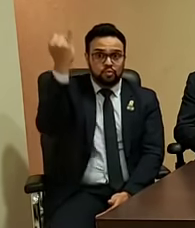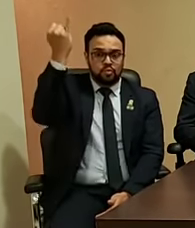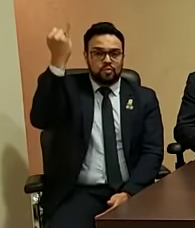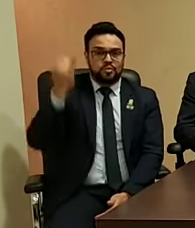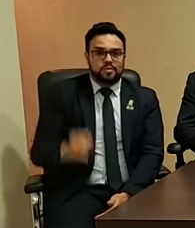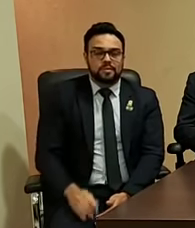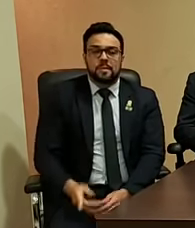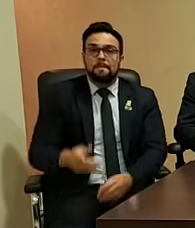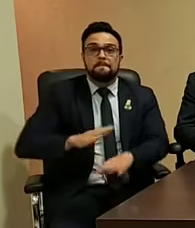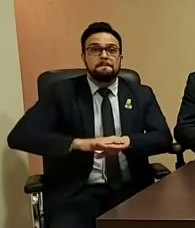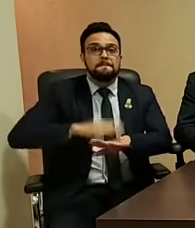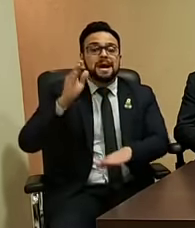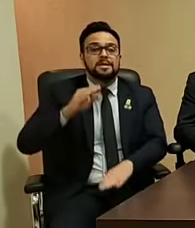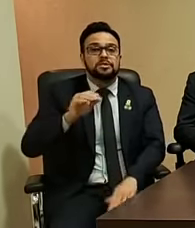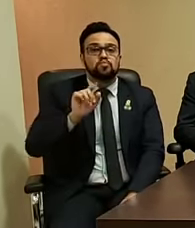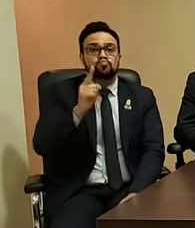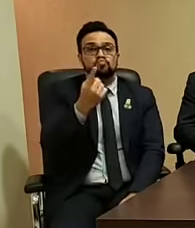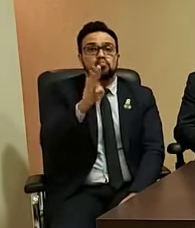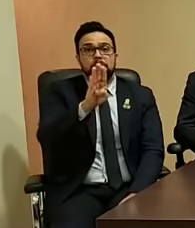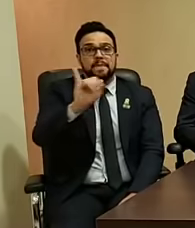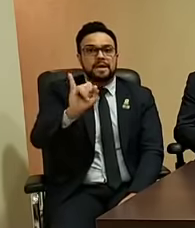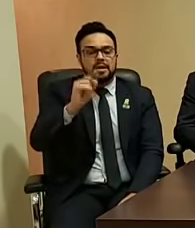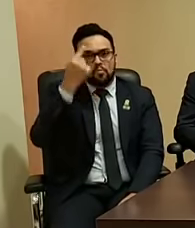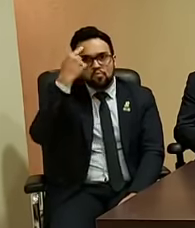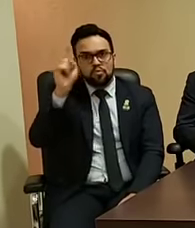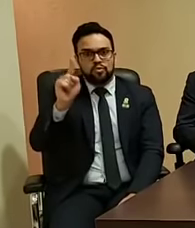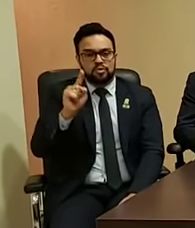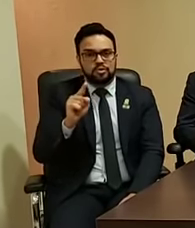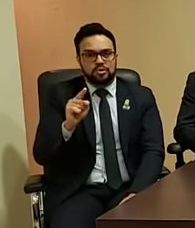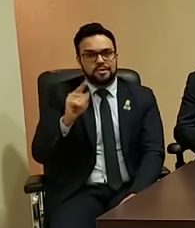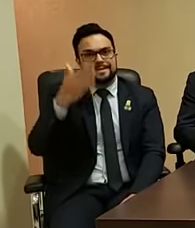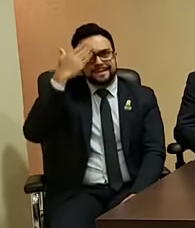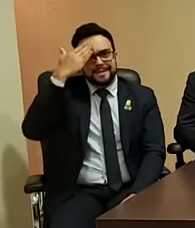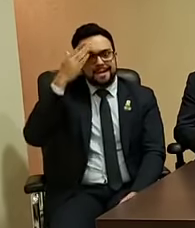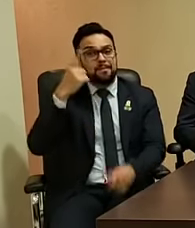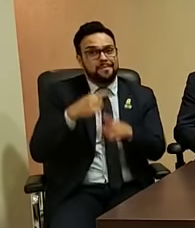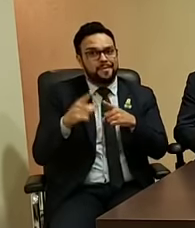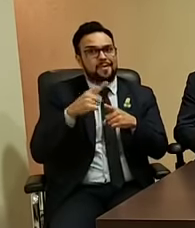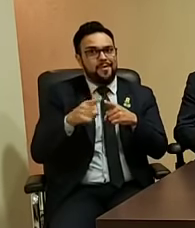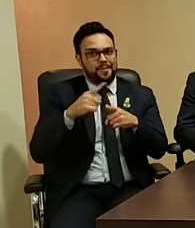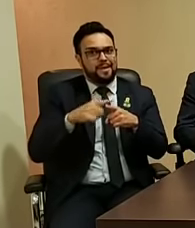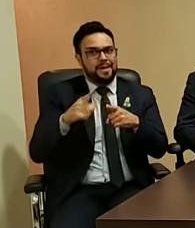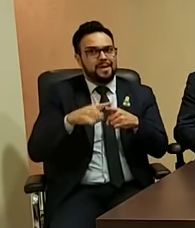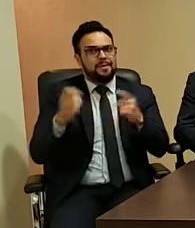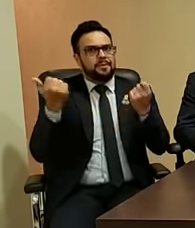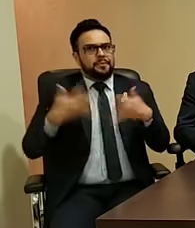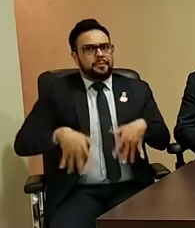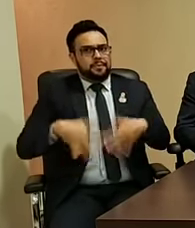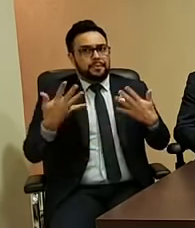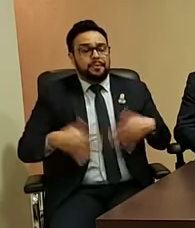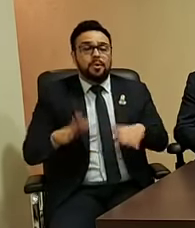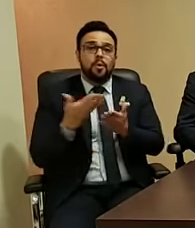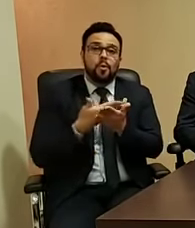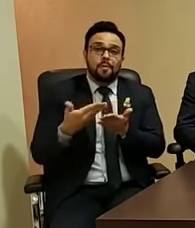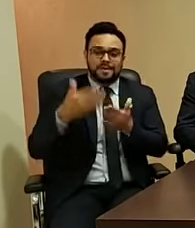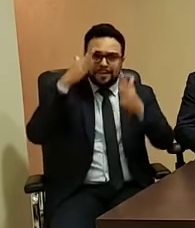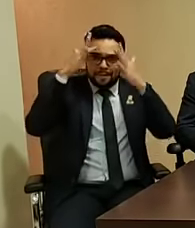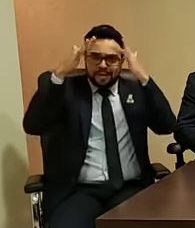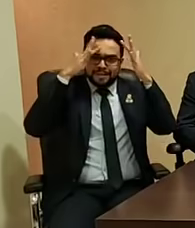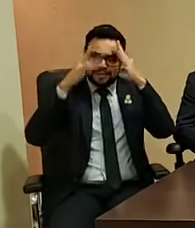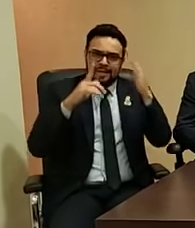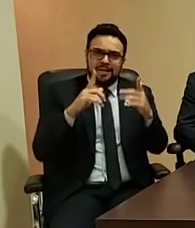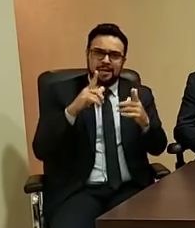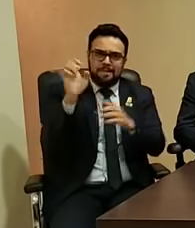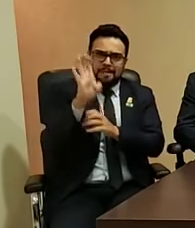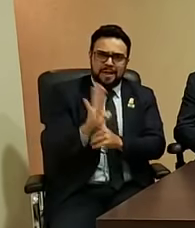Dá mais de 1 bilhão por dia. Acho que todo mundo está para sentir o tamanho do problema, né? Se eu começar a pensar, o que que o Brasil pegou de empréstimo